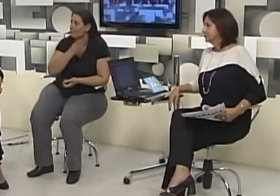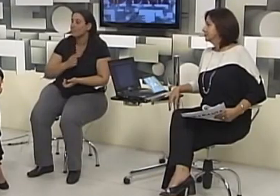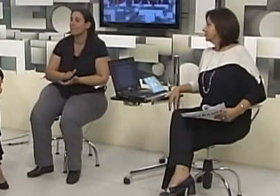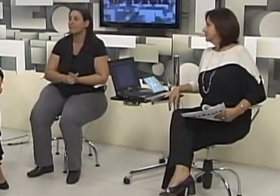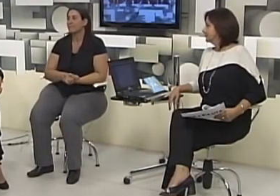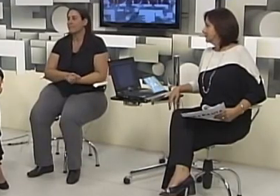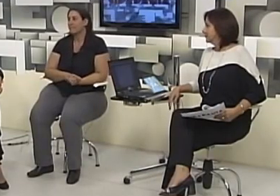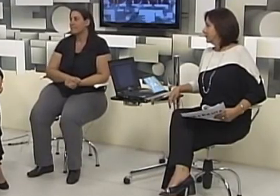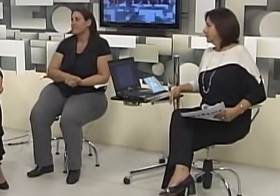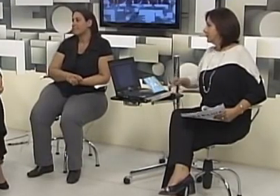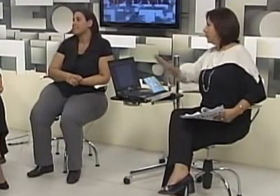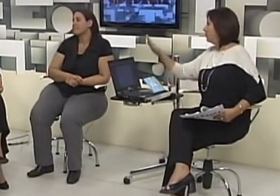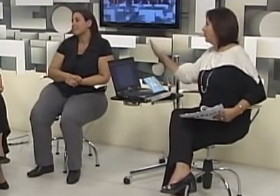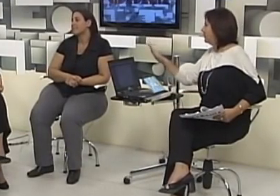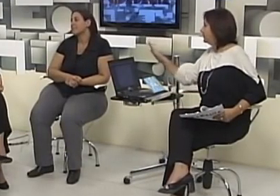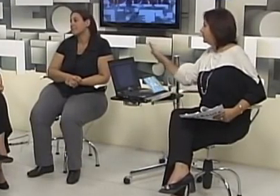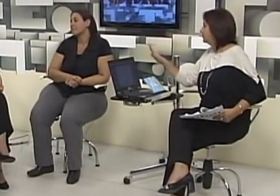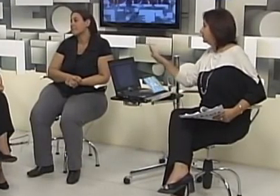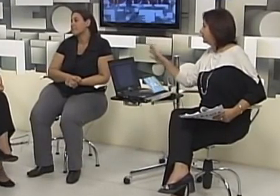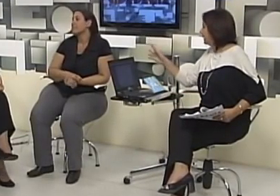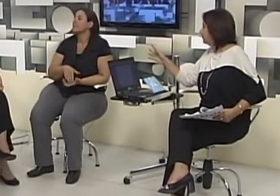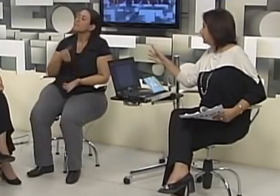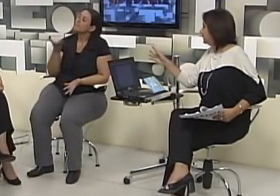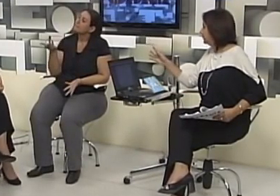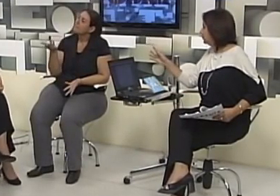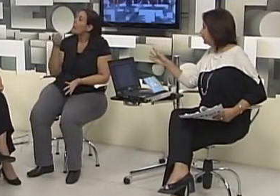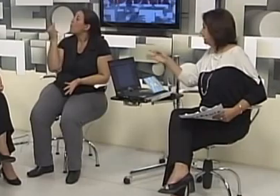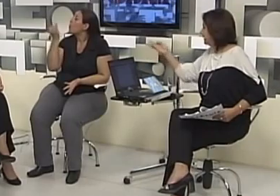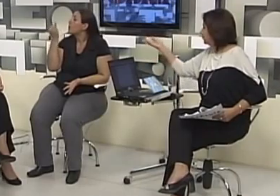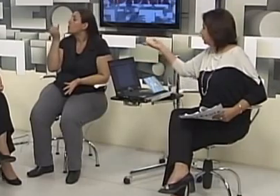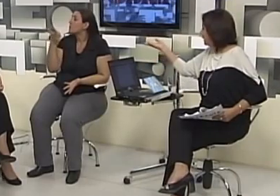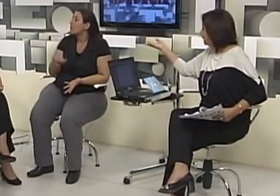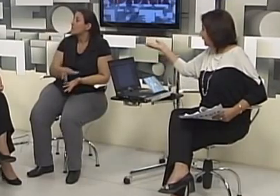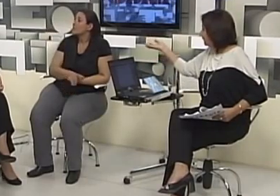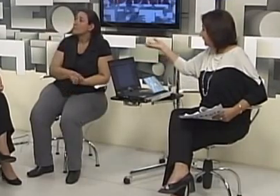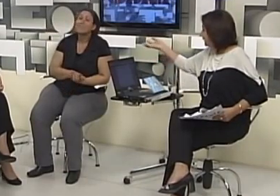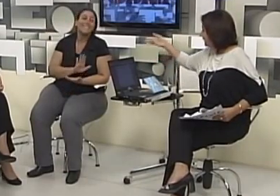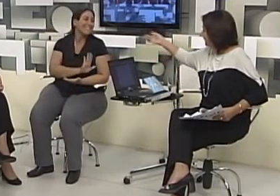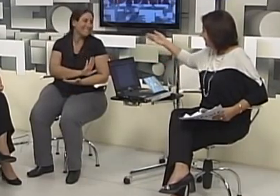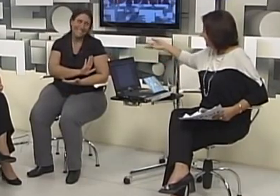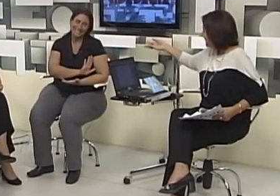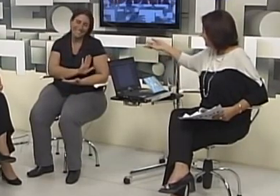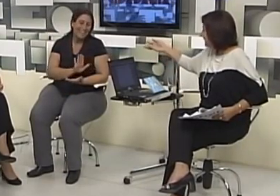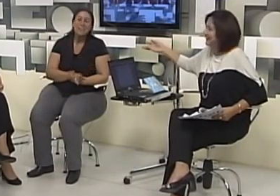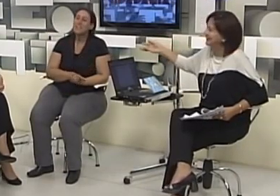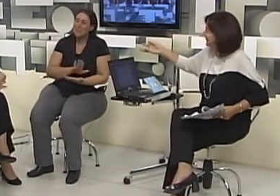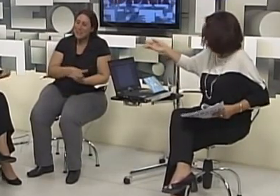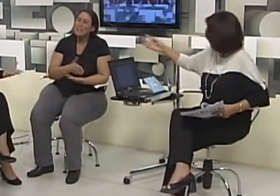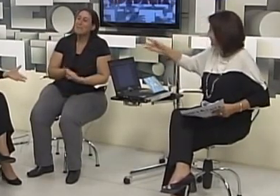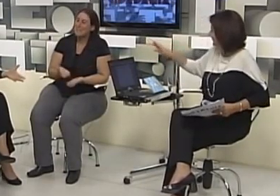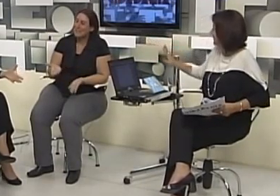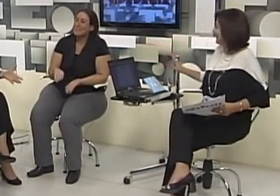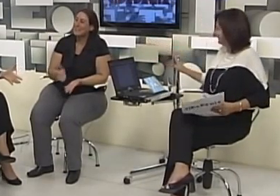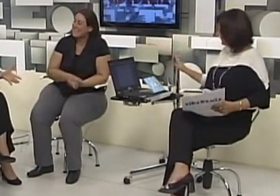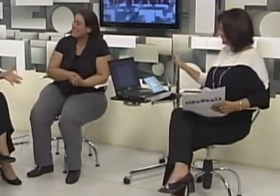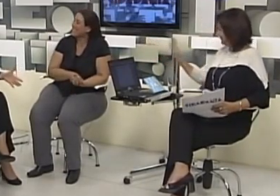escrita. Alguma coisa que é importante? Maria Cristina, até, que está aqui, que está sempre... que